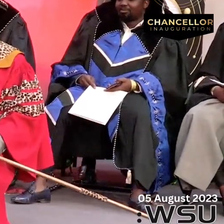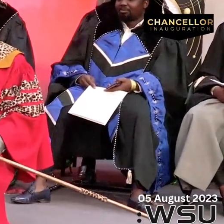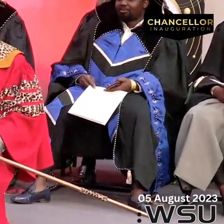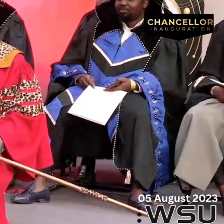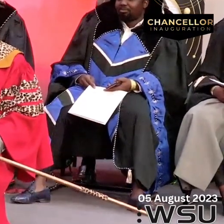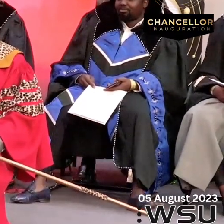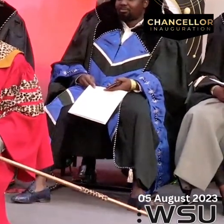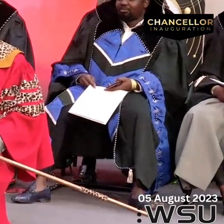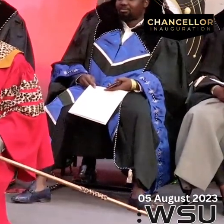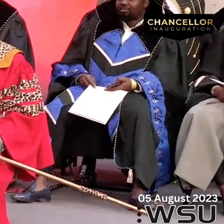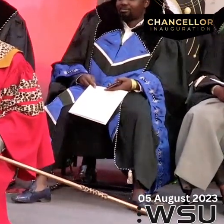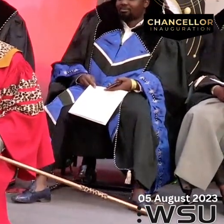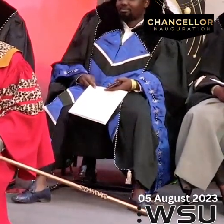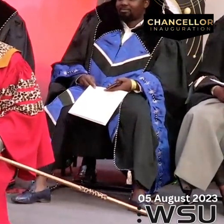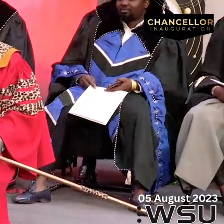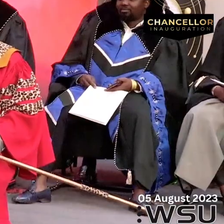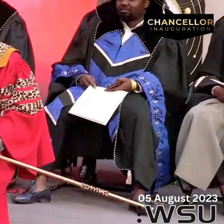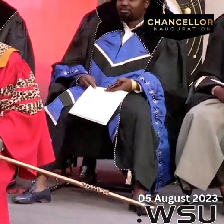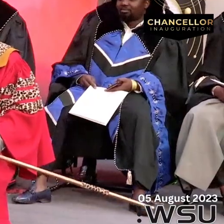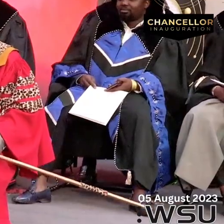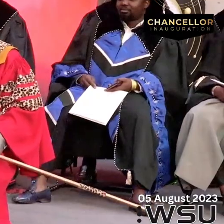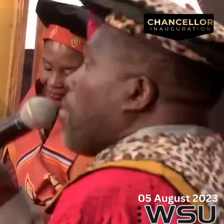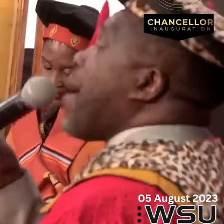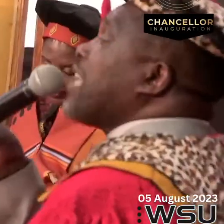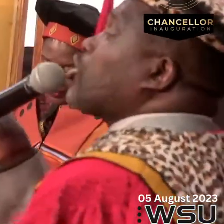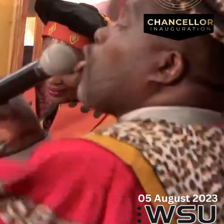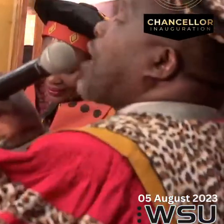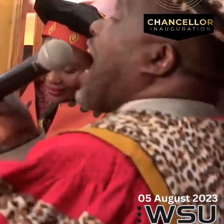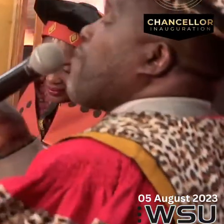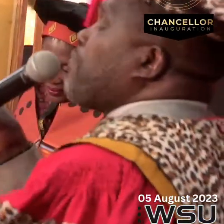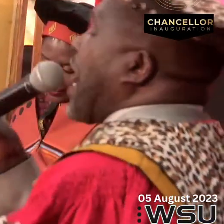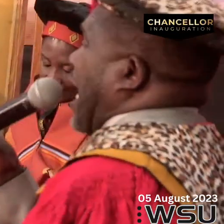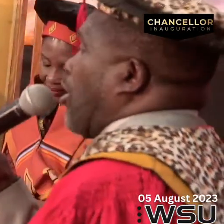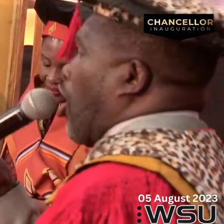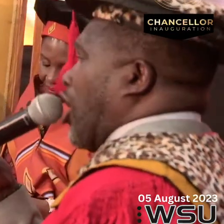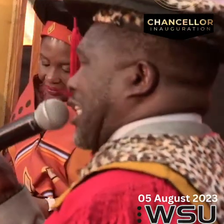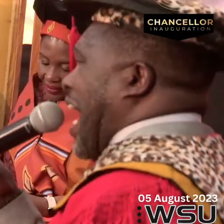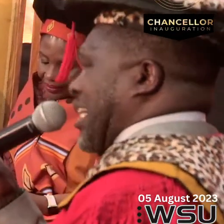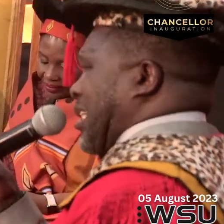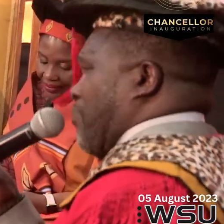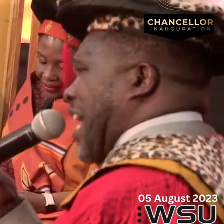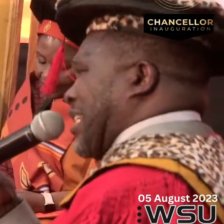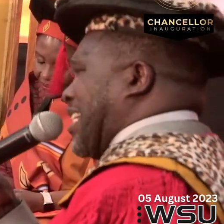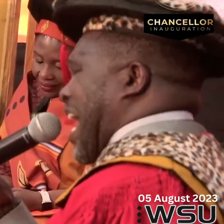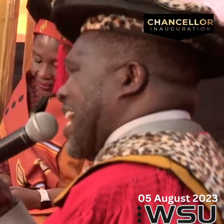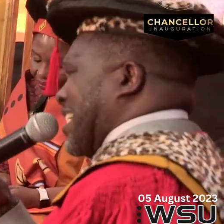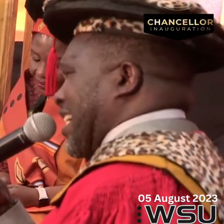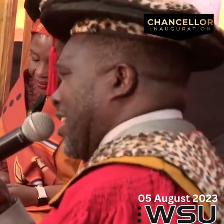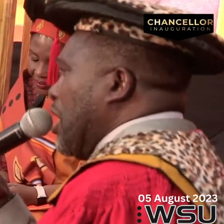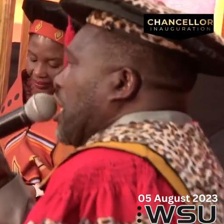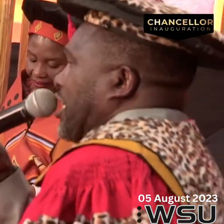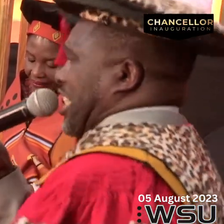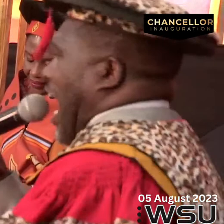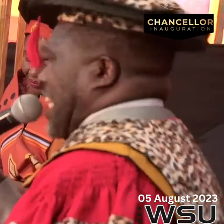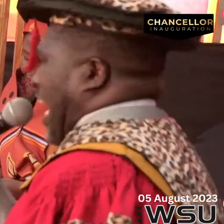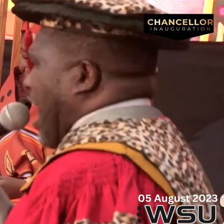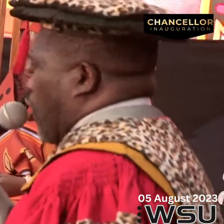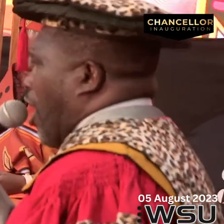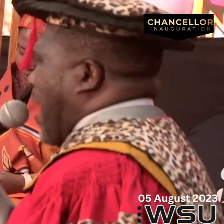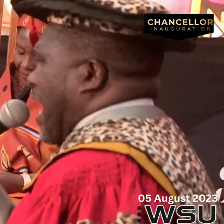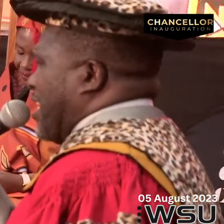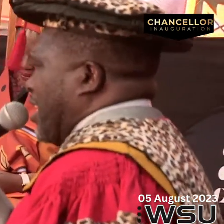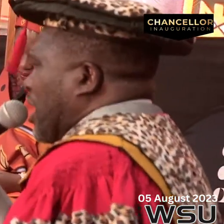Kuphuma bani kaloku kweziyo le yunivesithi? Basuka apha kaloku othatshi presidenti.